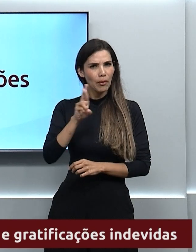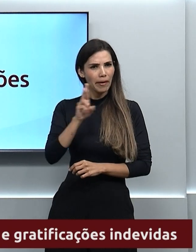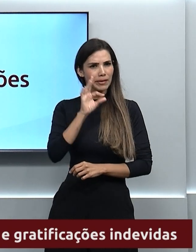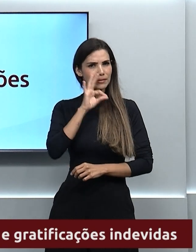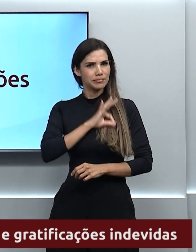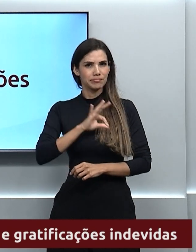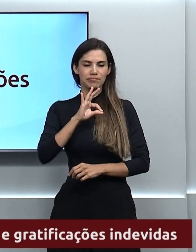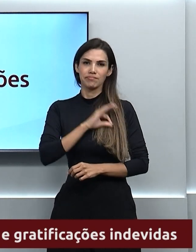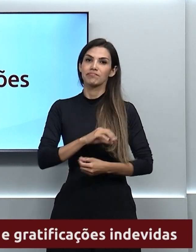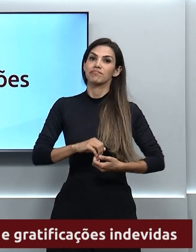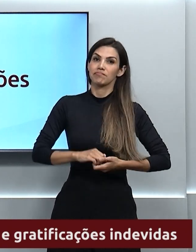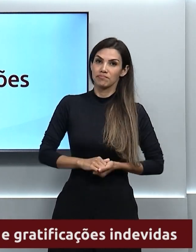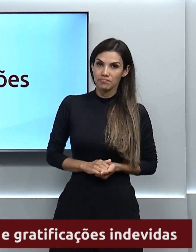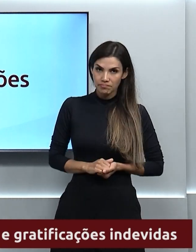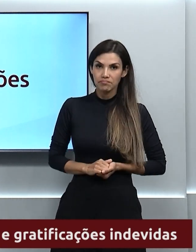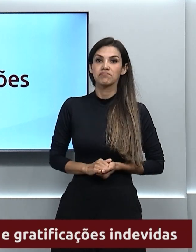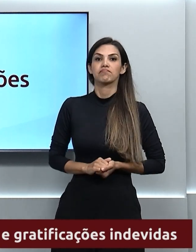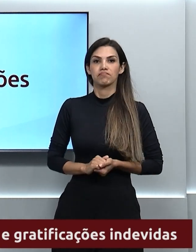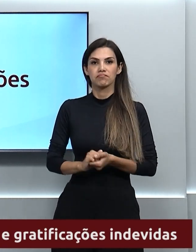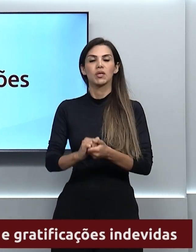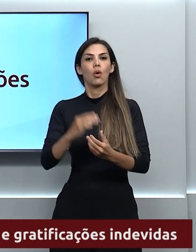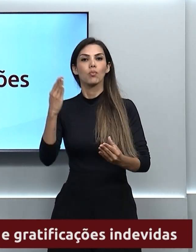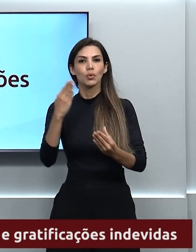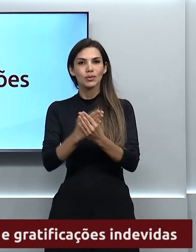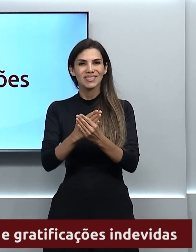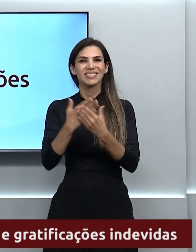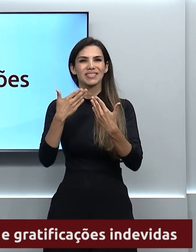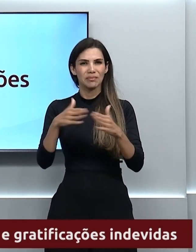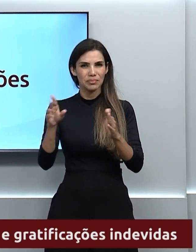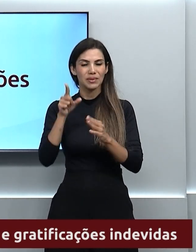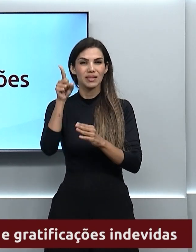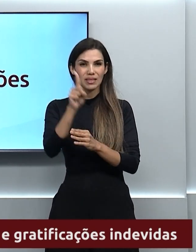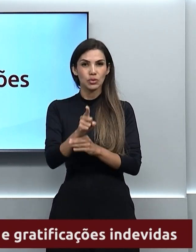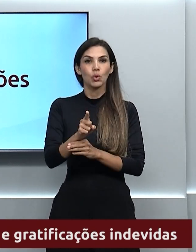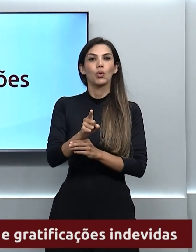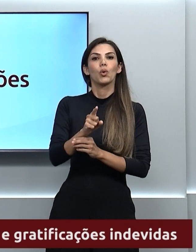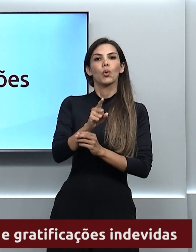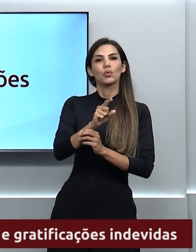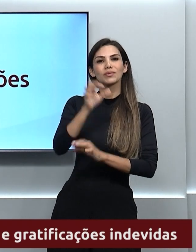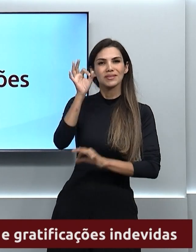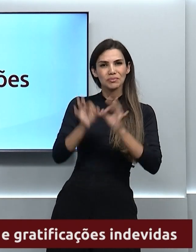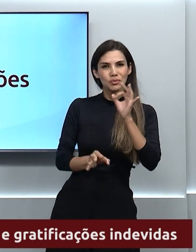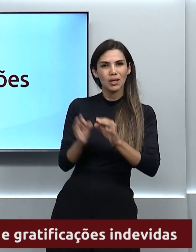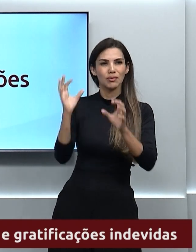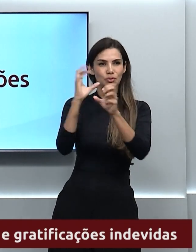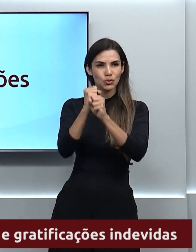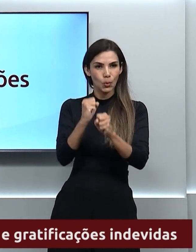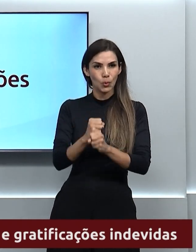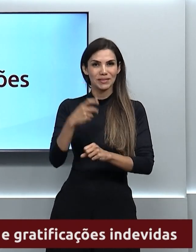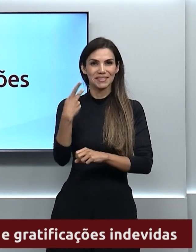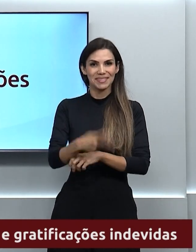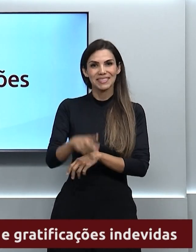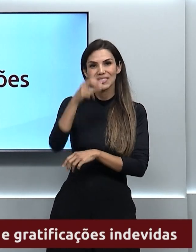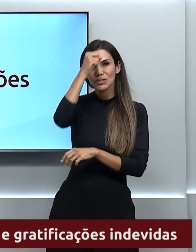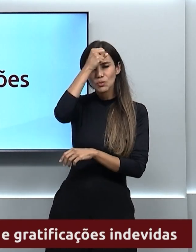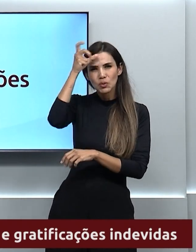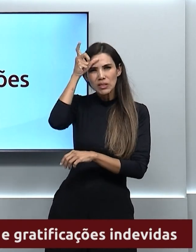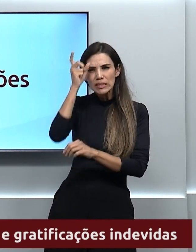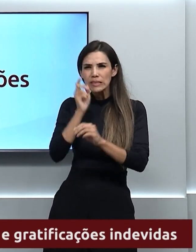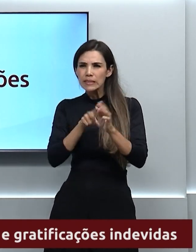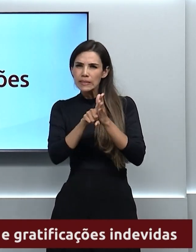Bom, o inquérito foi aberto depois que o Tribunal de Contas dos Municípios do Estado de Goiás apurou